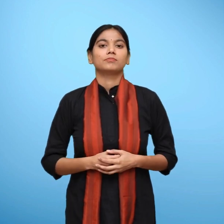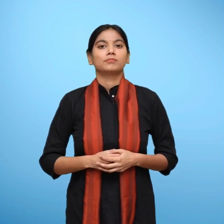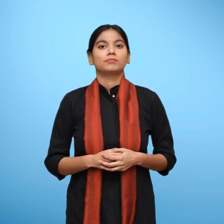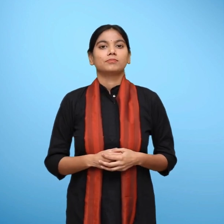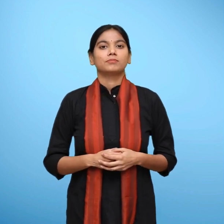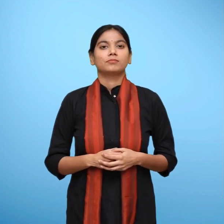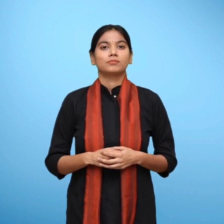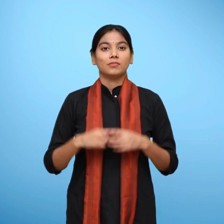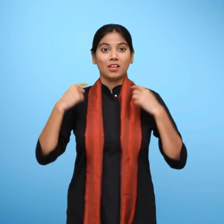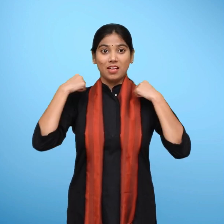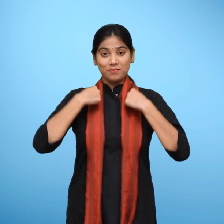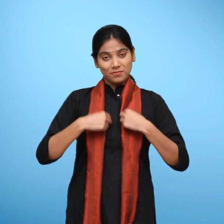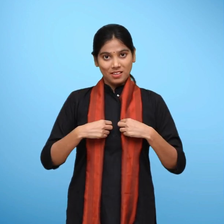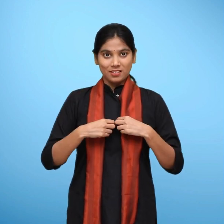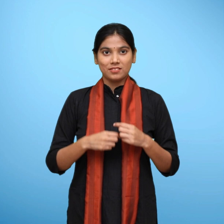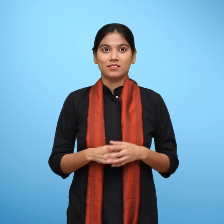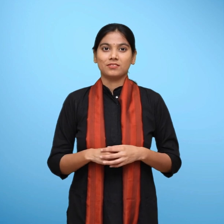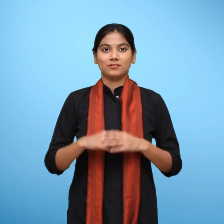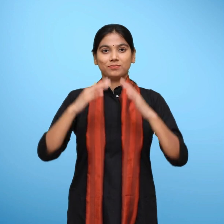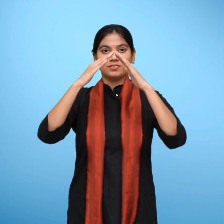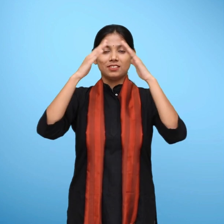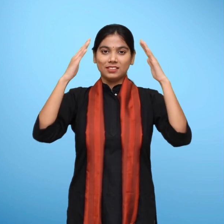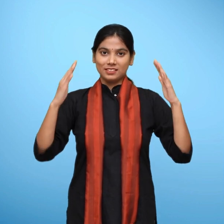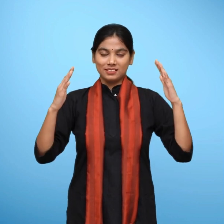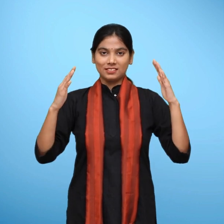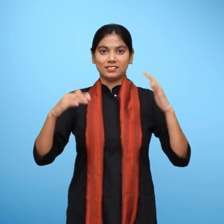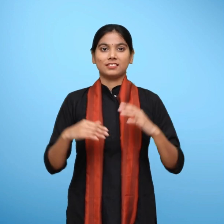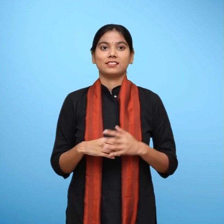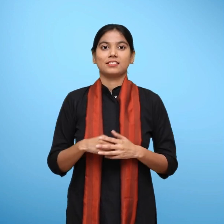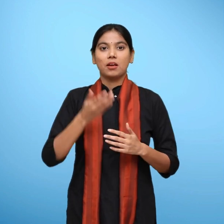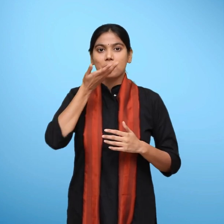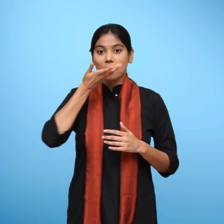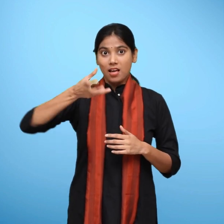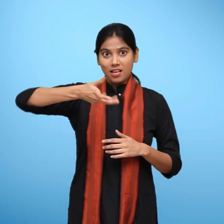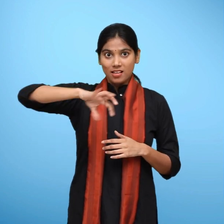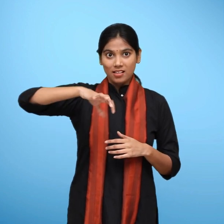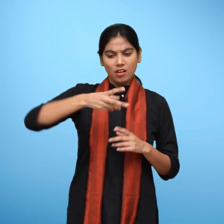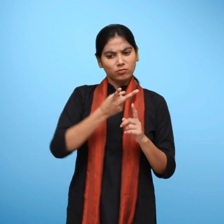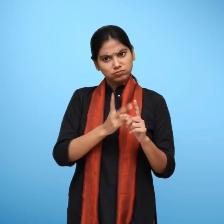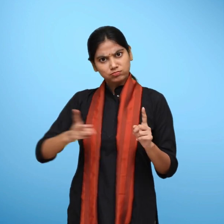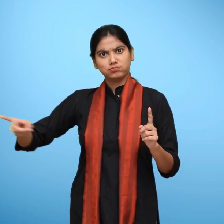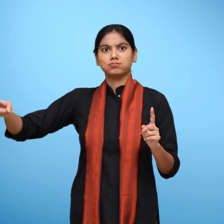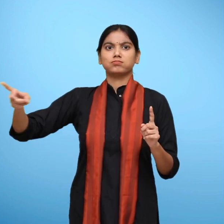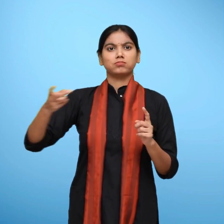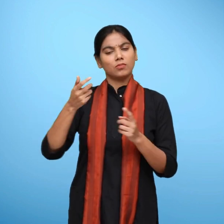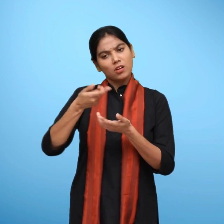करवाएं माला मकान नल आदि शब्दों की सहायता भी ली जा